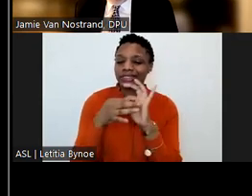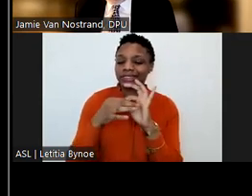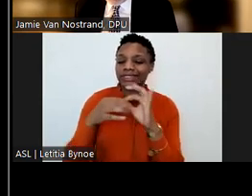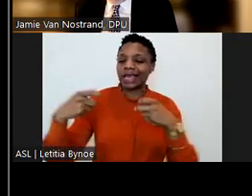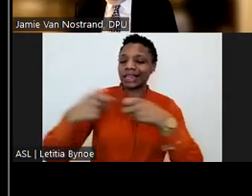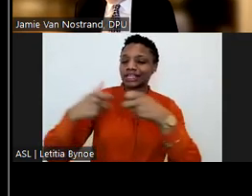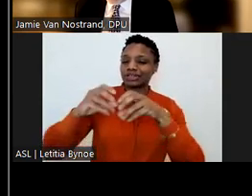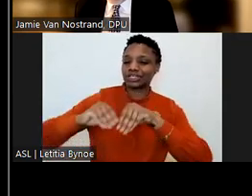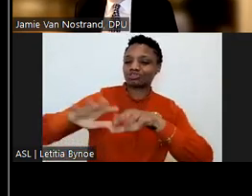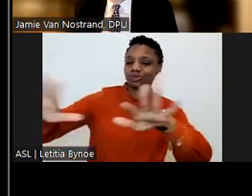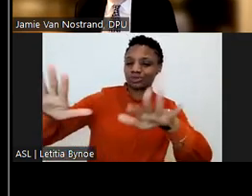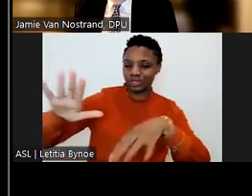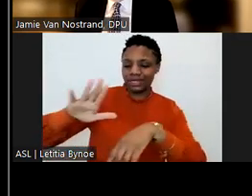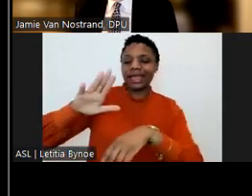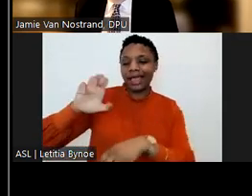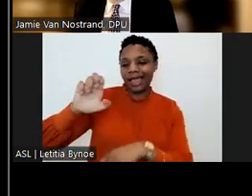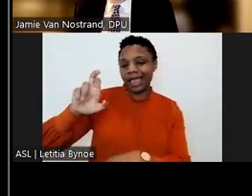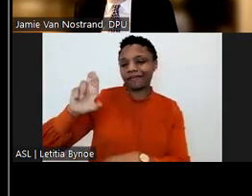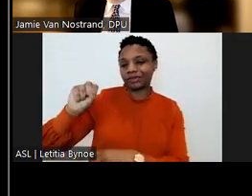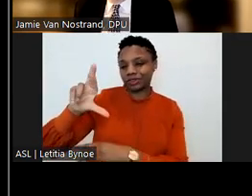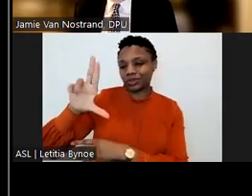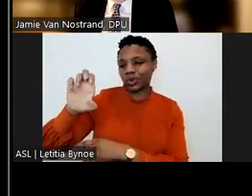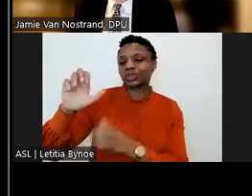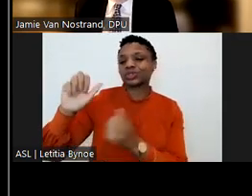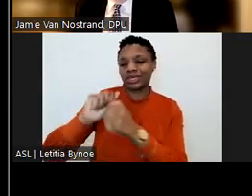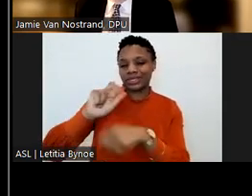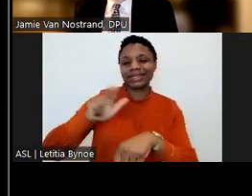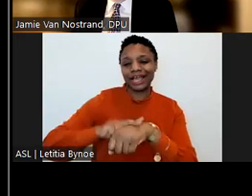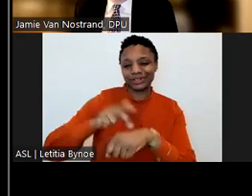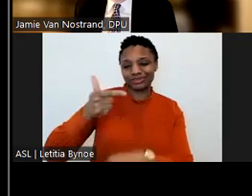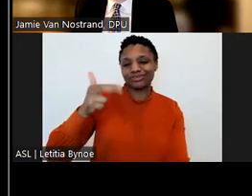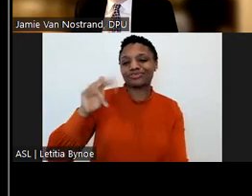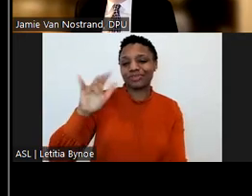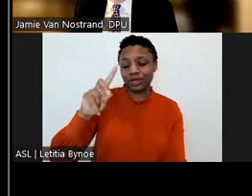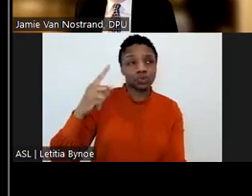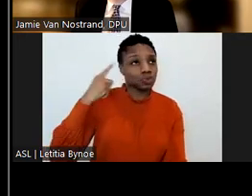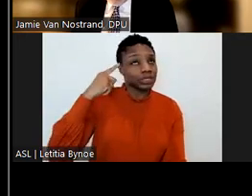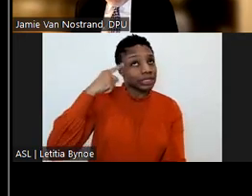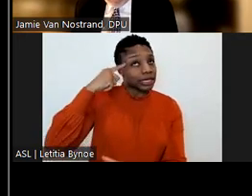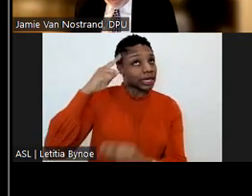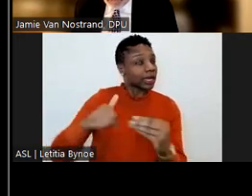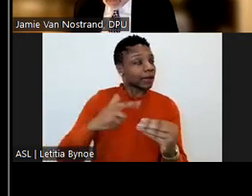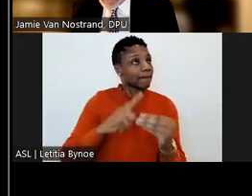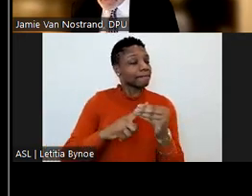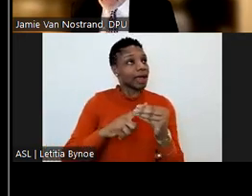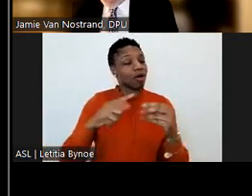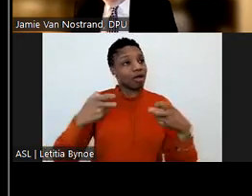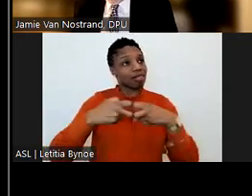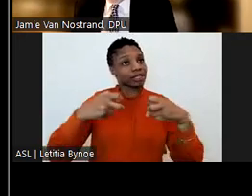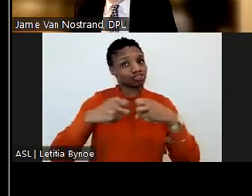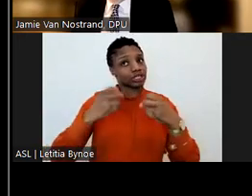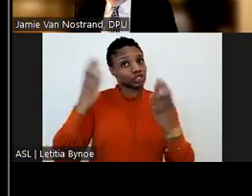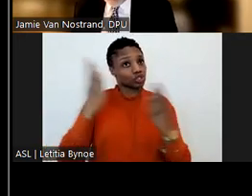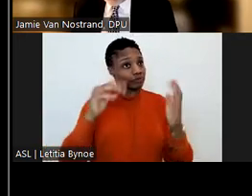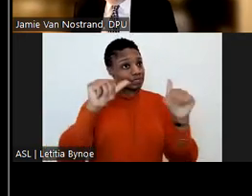necesita una coordinación requerida con las compañías de gas porque pensamos si